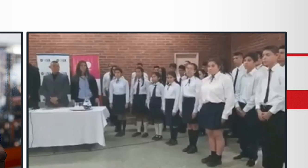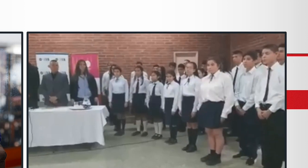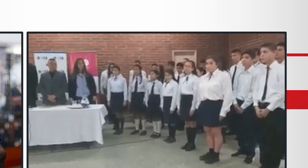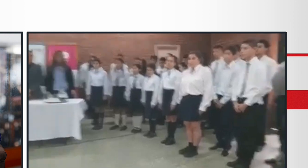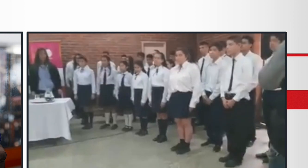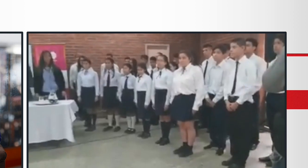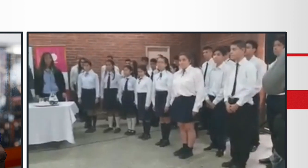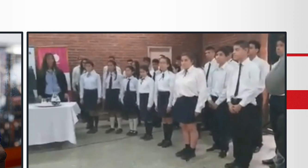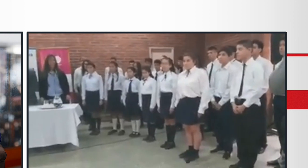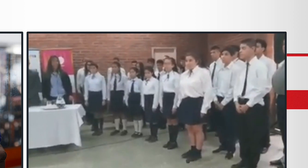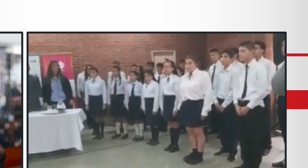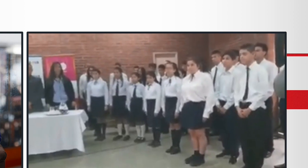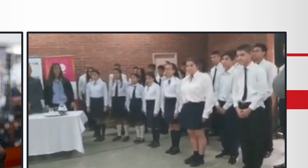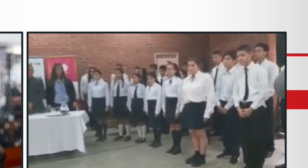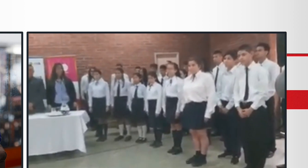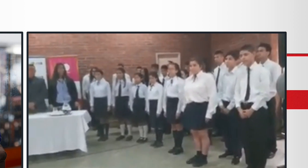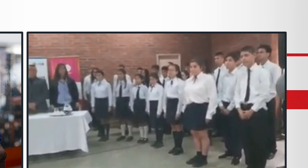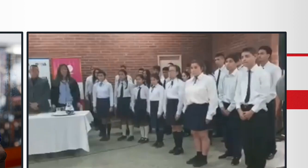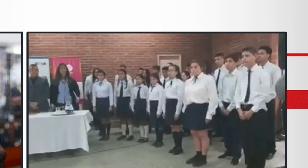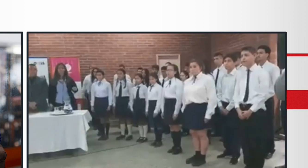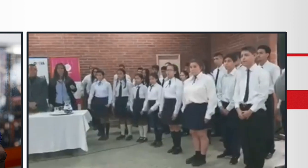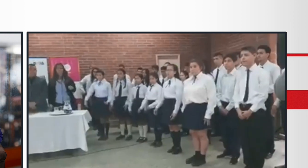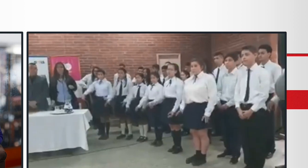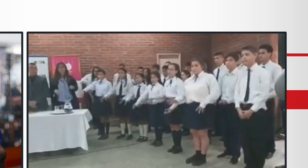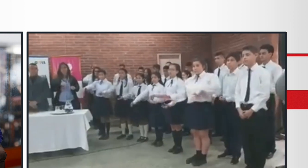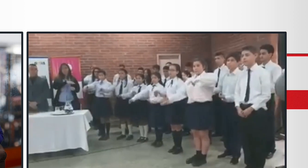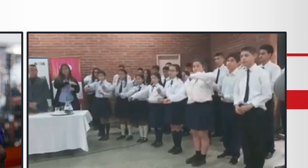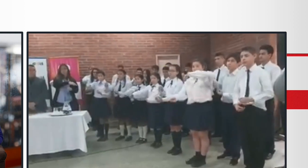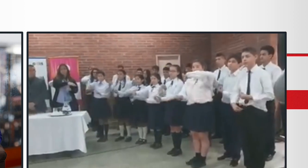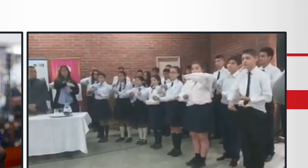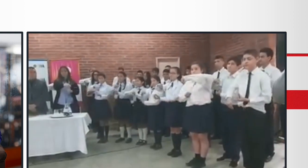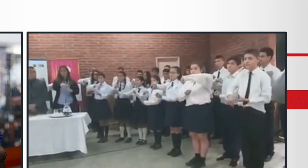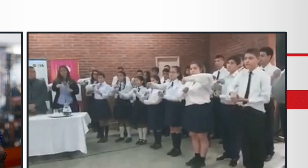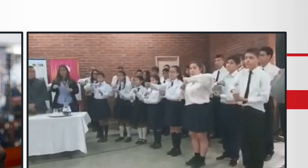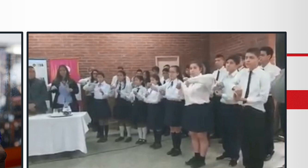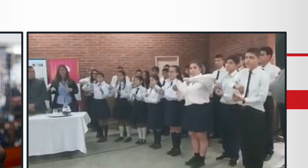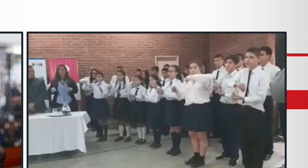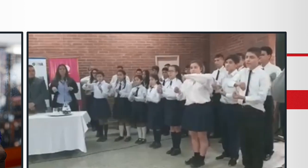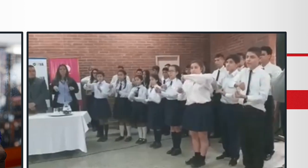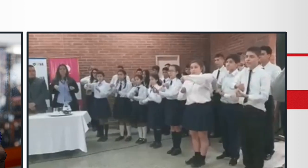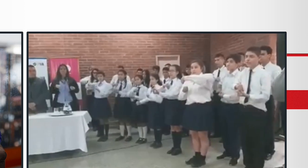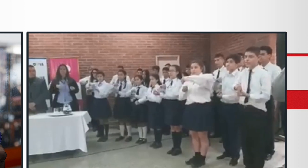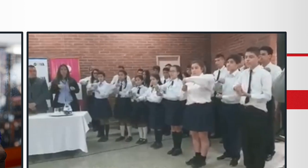también, nosotros hicimos visitas comunitarias, donde los chicos iban al súper,